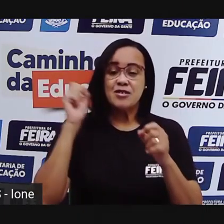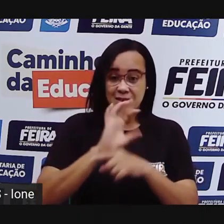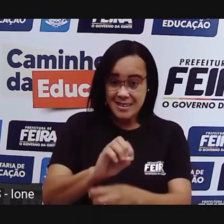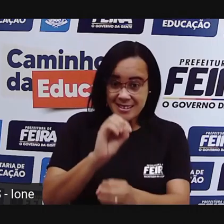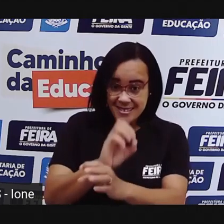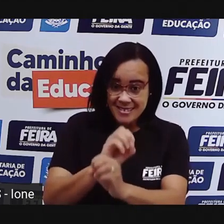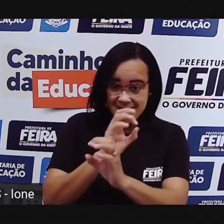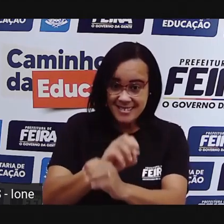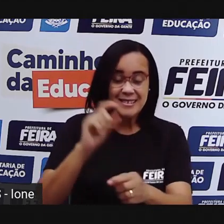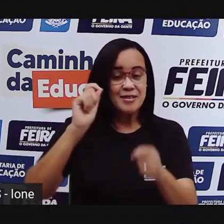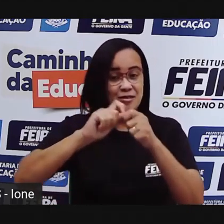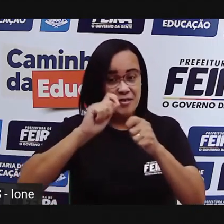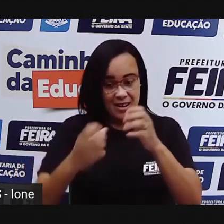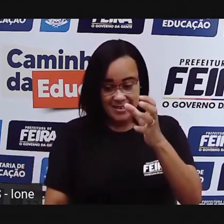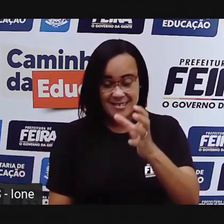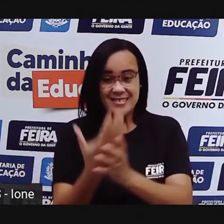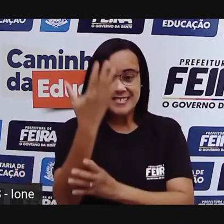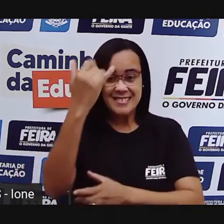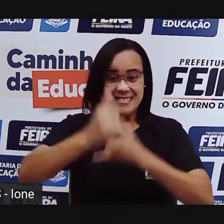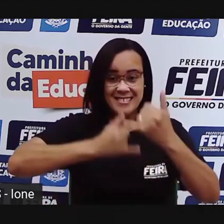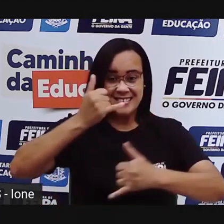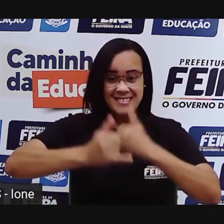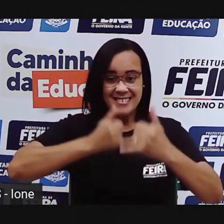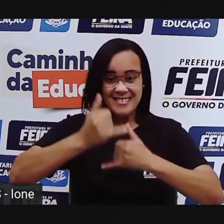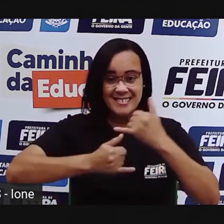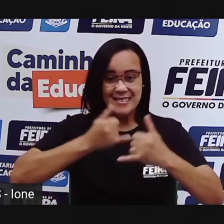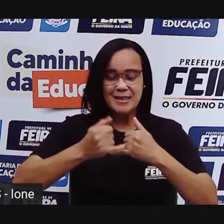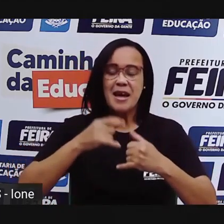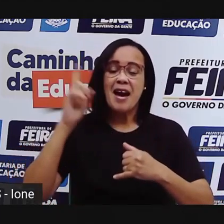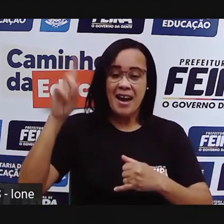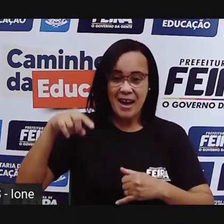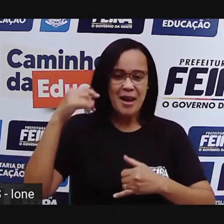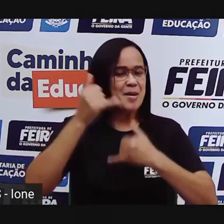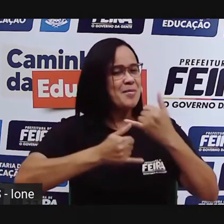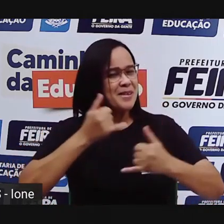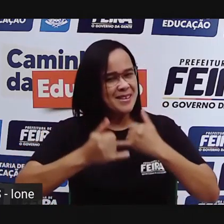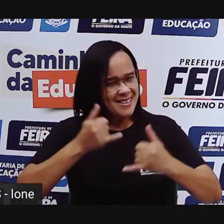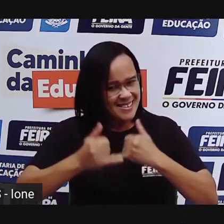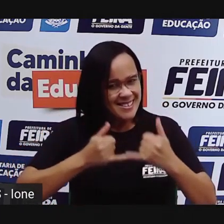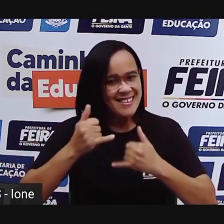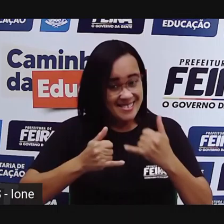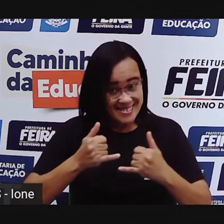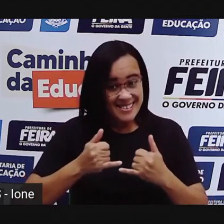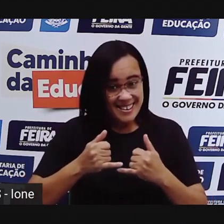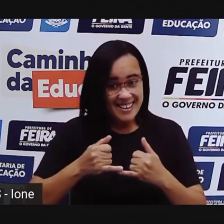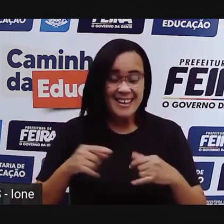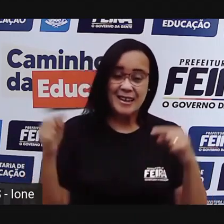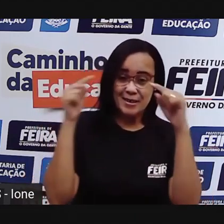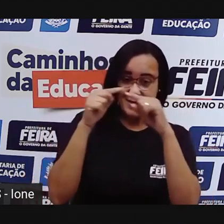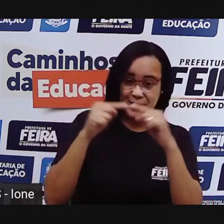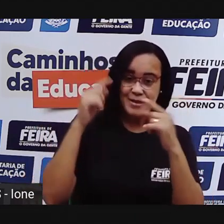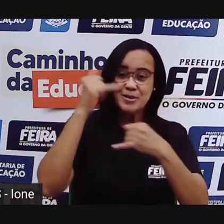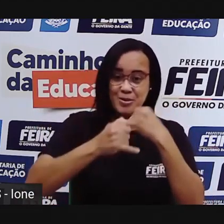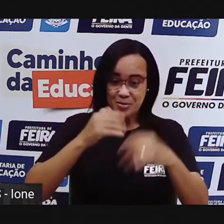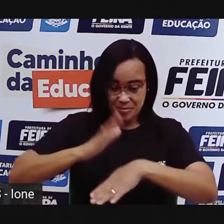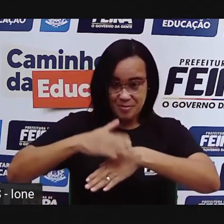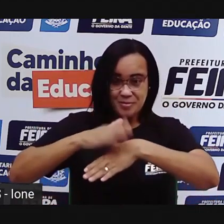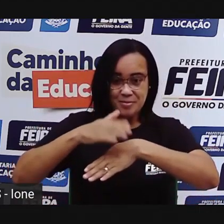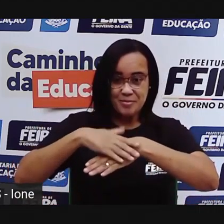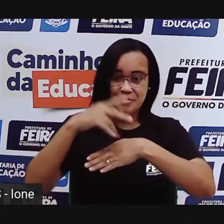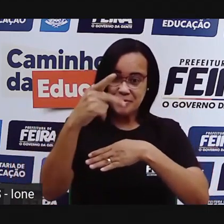brinquedo! Ah, tem coisa melhor do que a gente brincar com um brinquedo que a gente construiu?